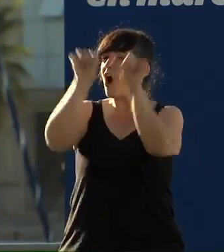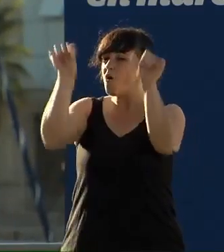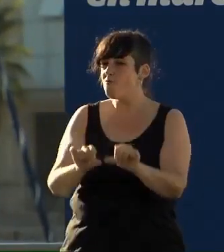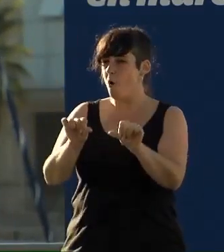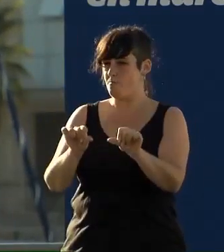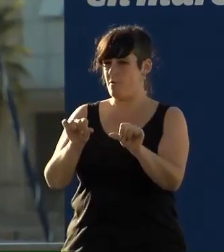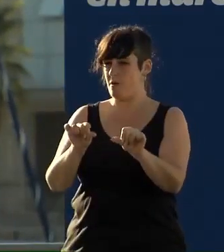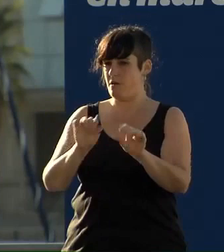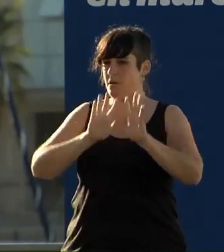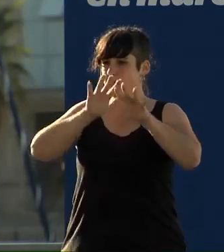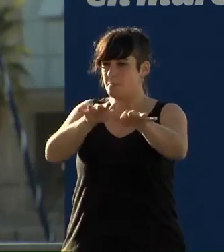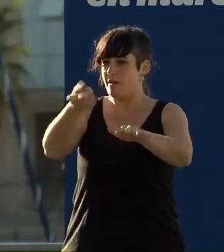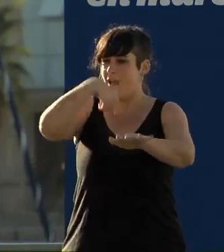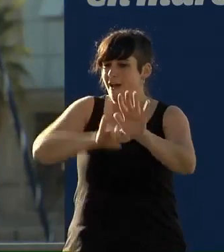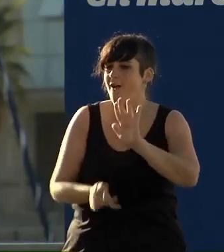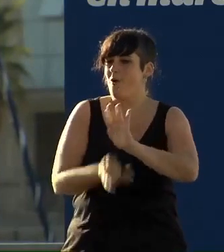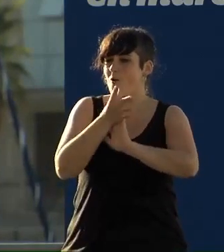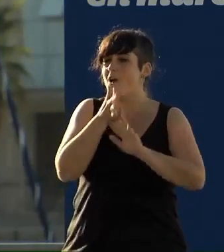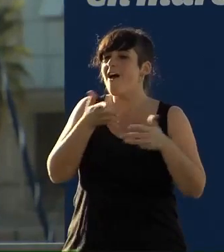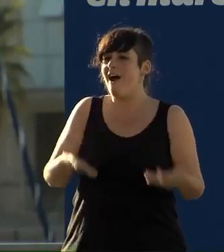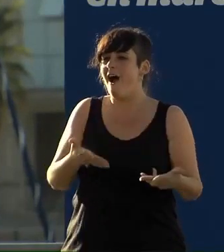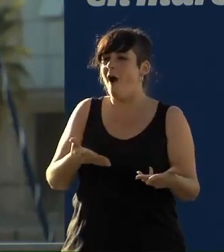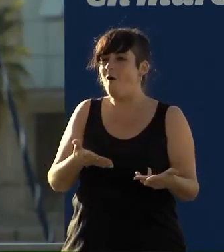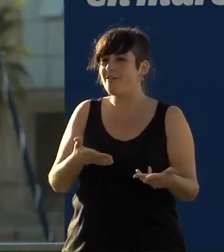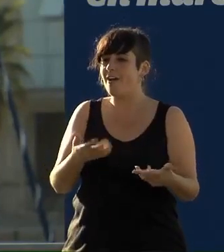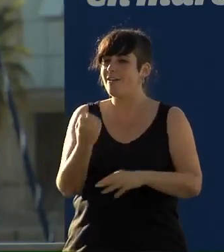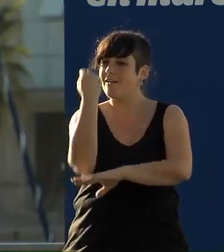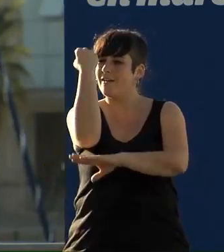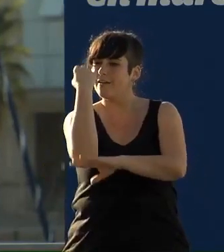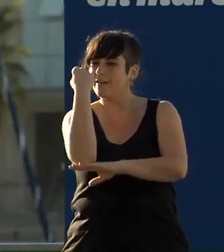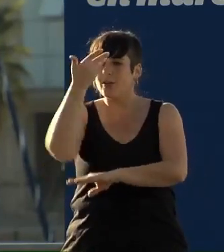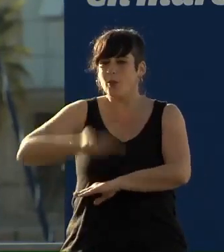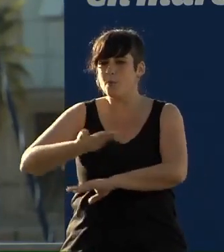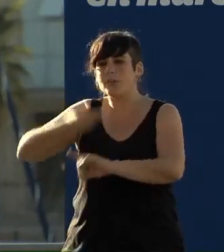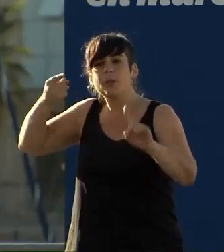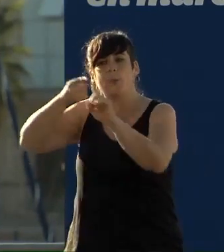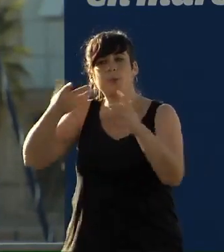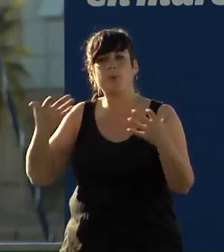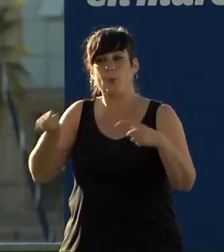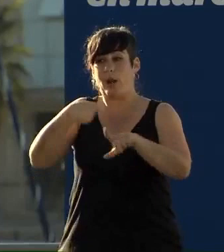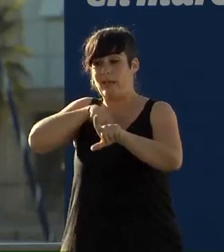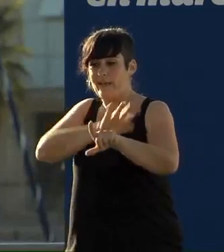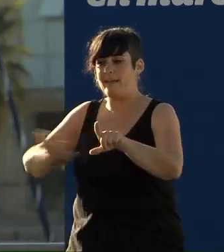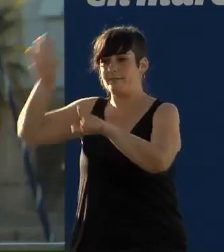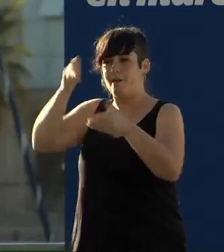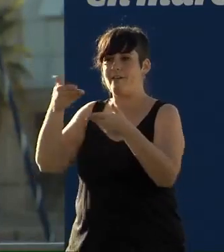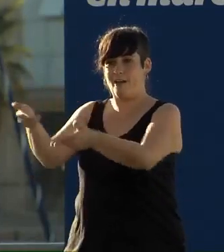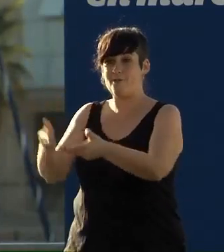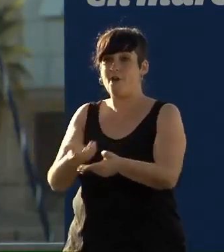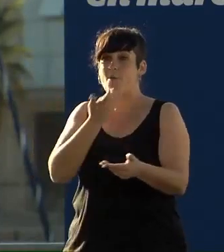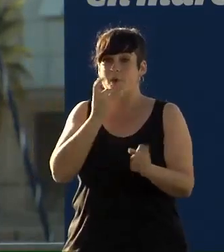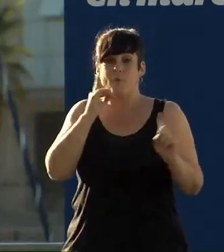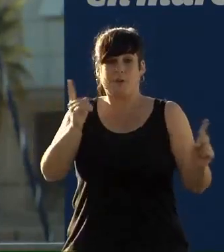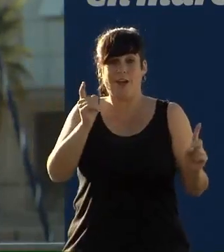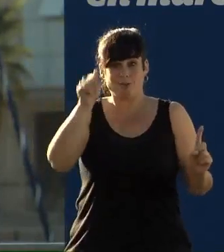foron as municipais, agora somos a chave de desatascar ese enguedillo que está a nivel das Cortes do Estado, porque se efectivamente conseguimos